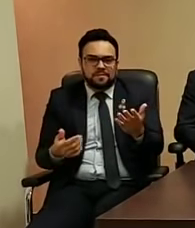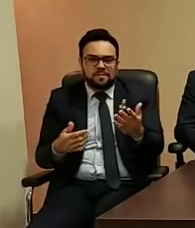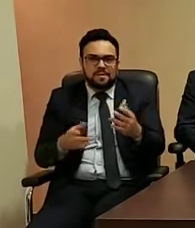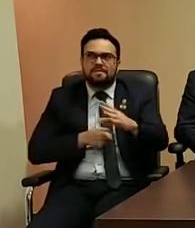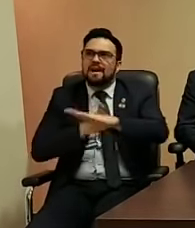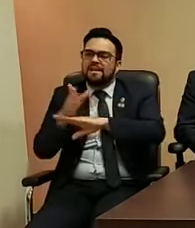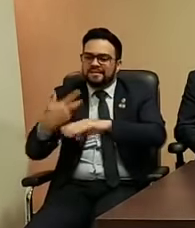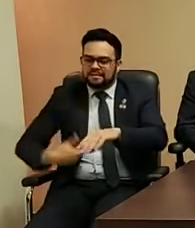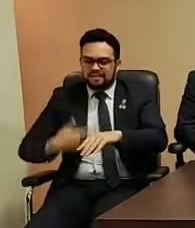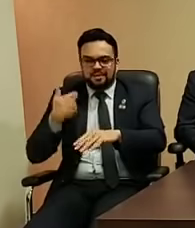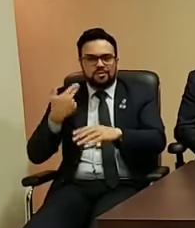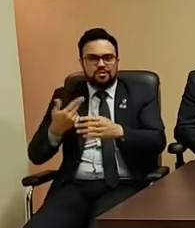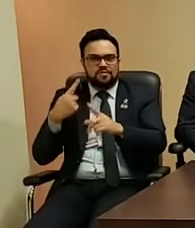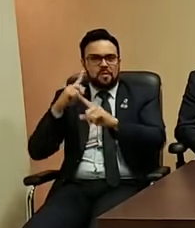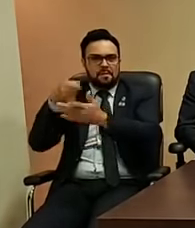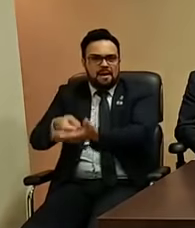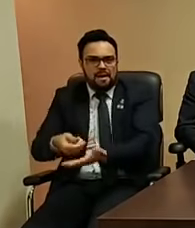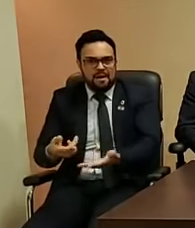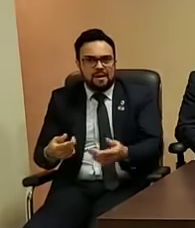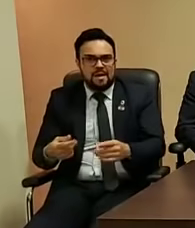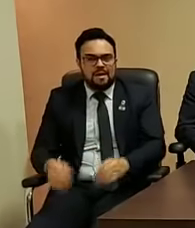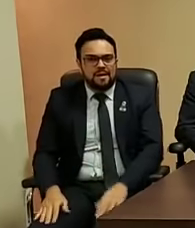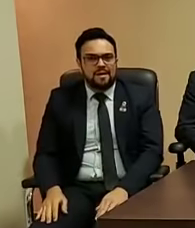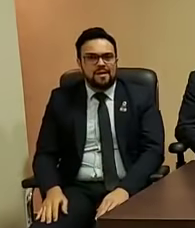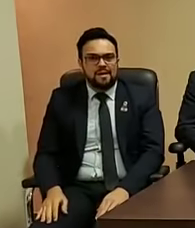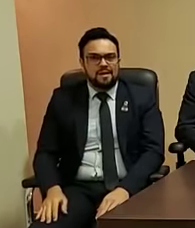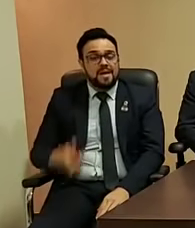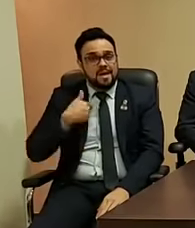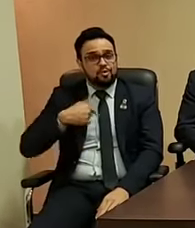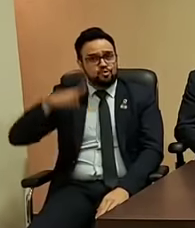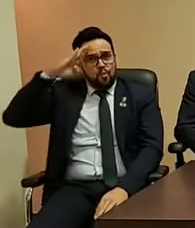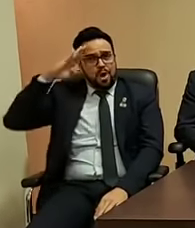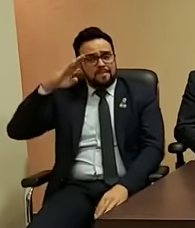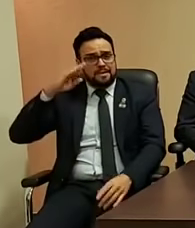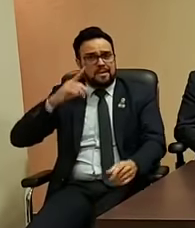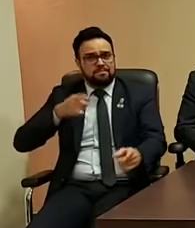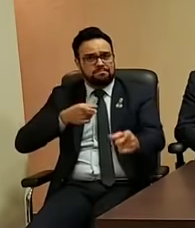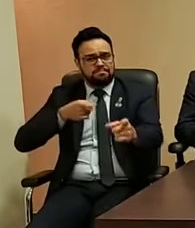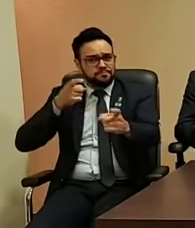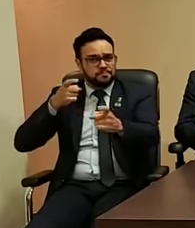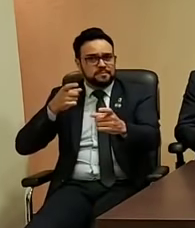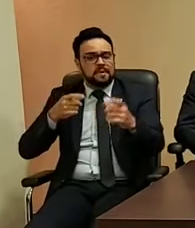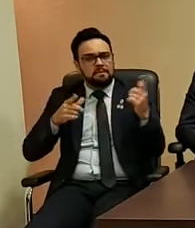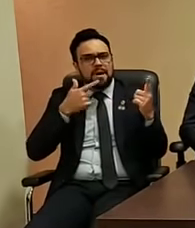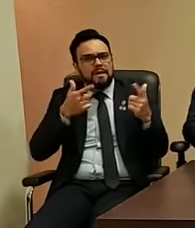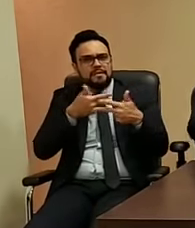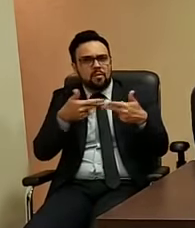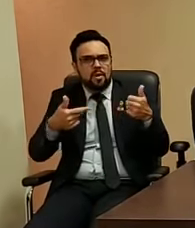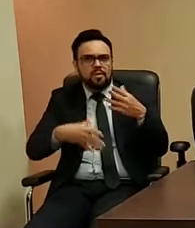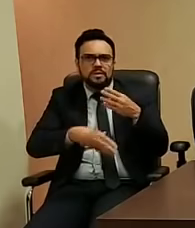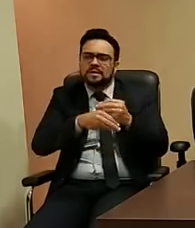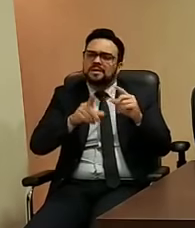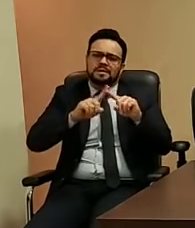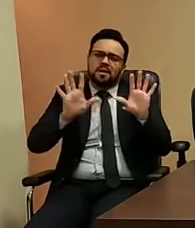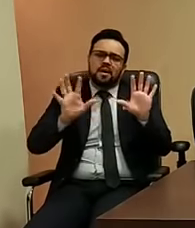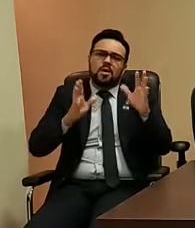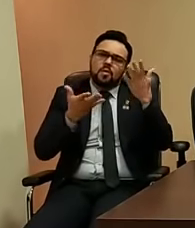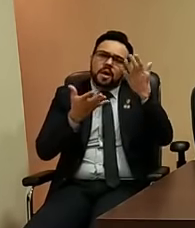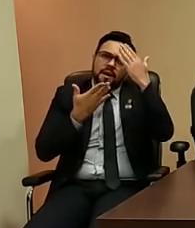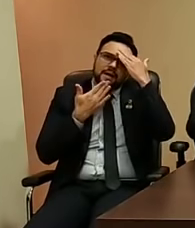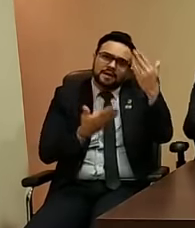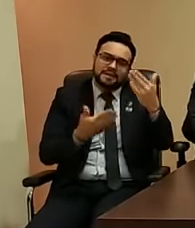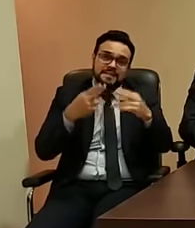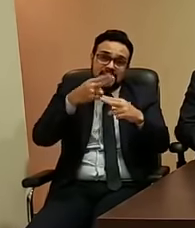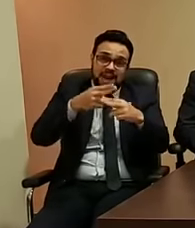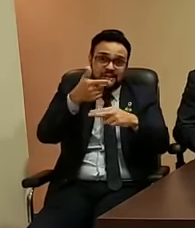pô. Até porque eu sou o capitão do exército de artilharia. Eu sei fazer exatamente o contrário. Tá? Pedrão, alguma coisa aí, Pedrão? Eu quero agradecer e a Caixa de